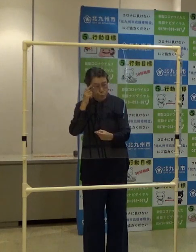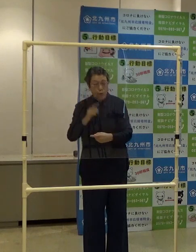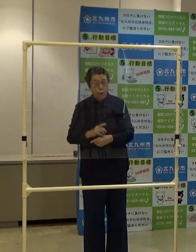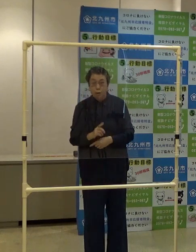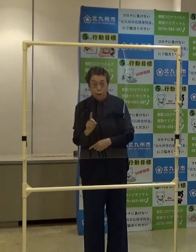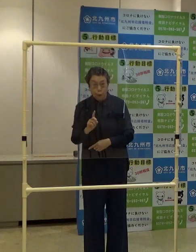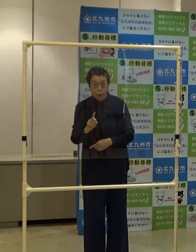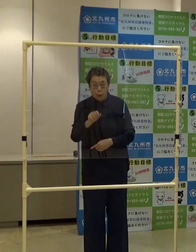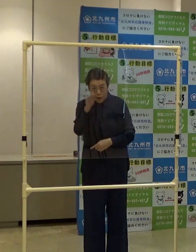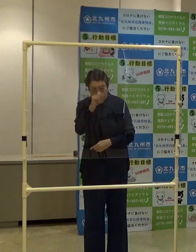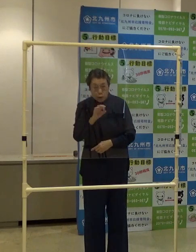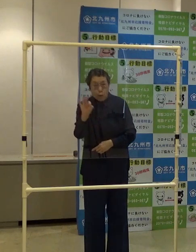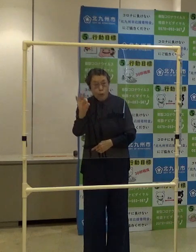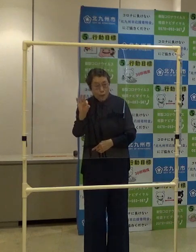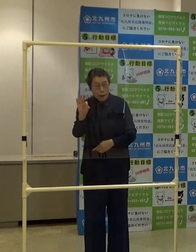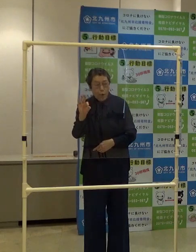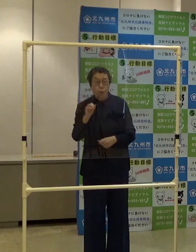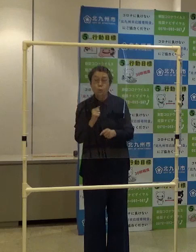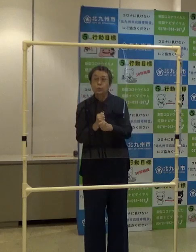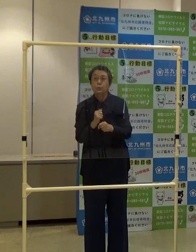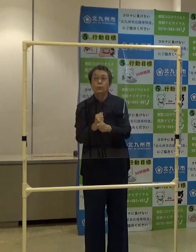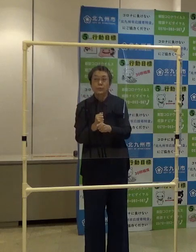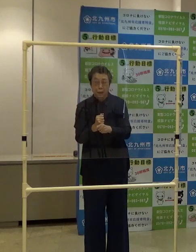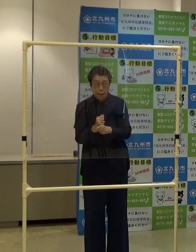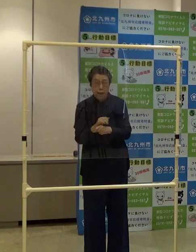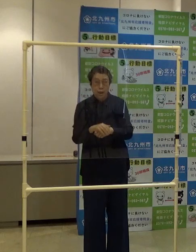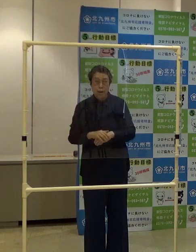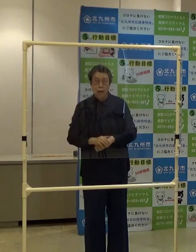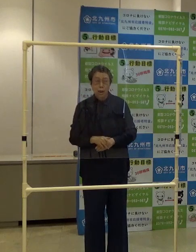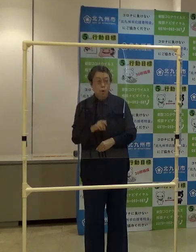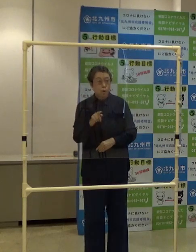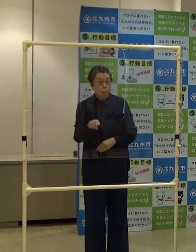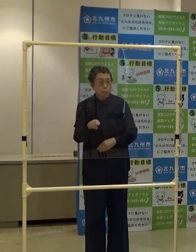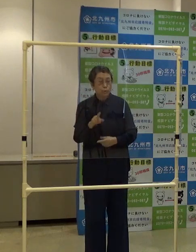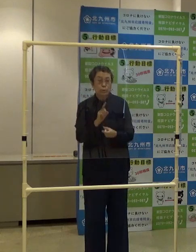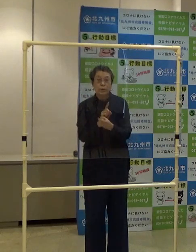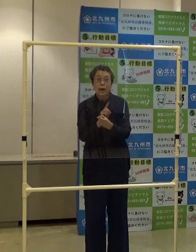を出して1000年に一度大雨を想定したものを